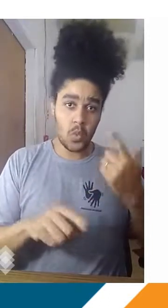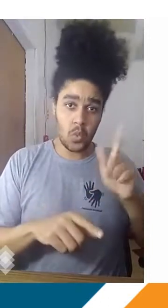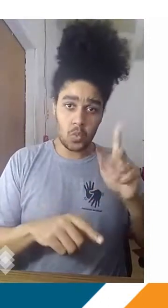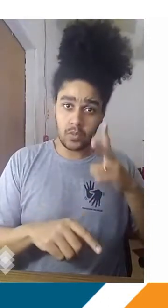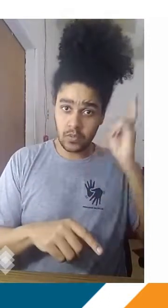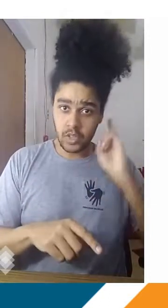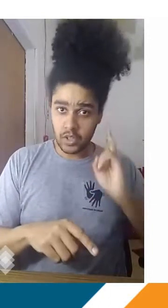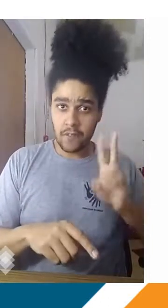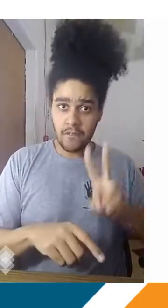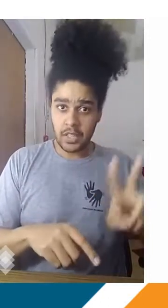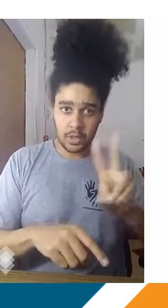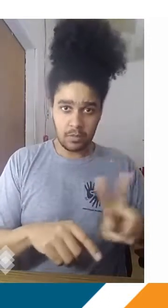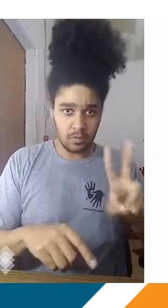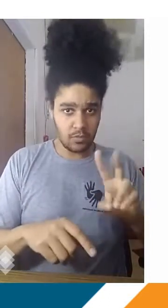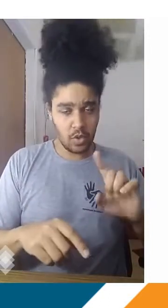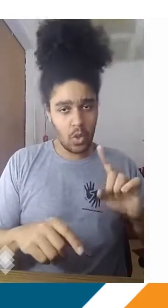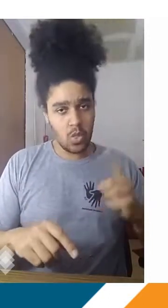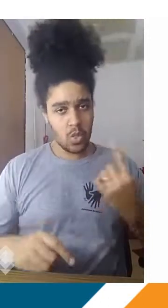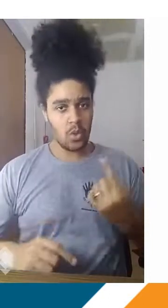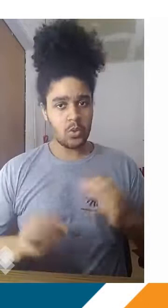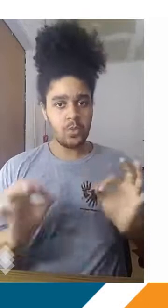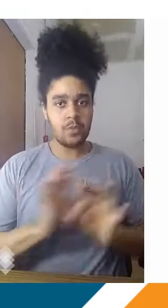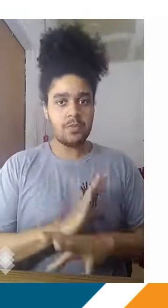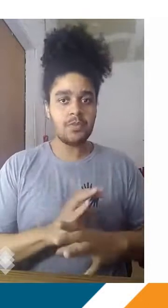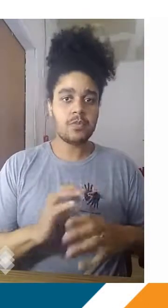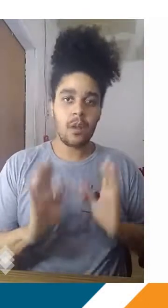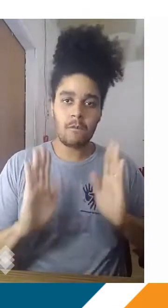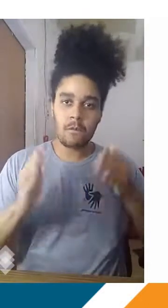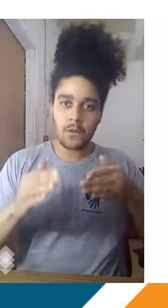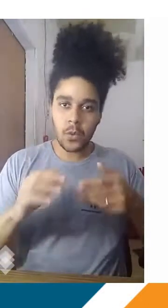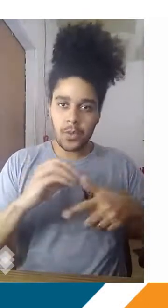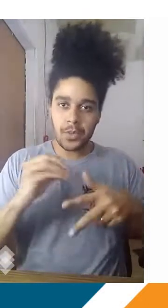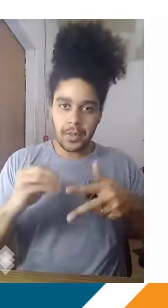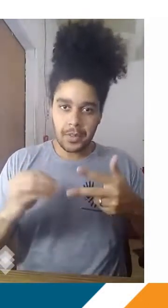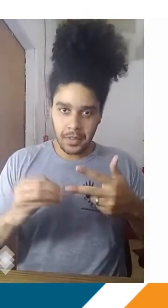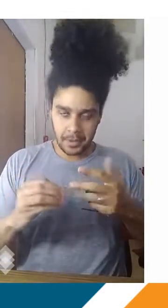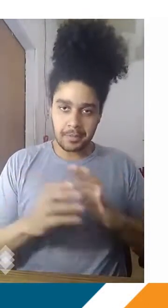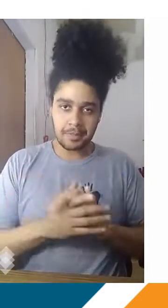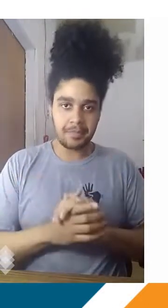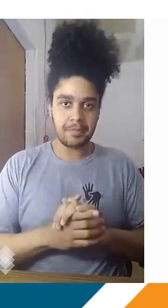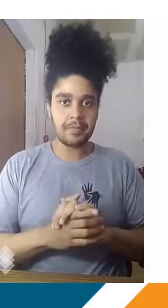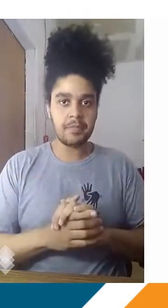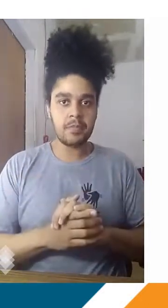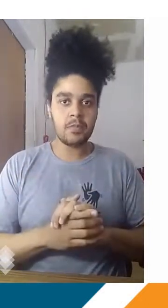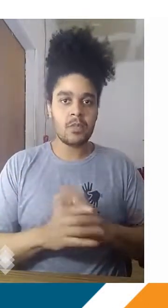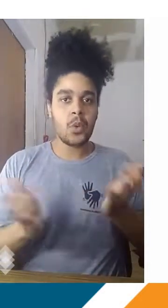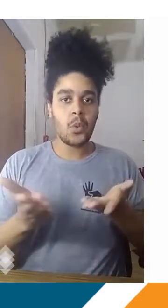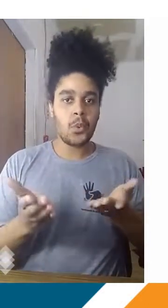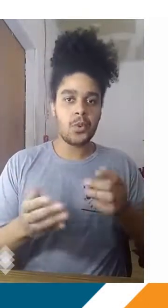demais vestibulares, ainda que a nossa conclusão tenha um leve foco naquilo que o Enem busca, porque tem as suas particularidades, não é